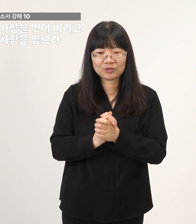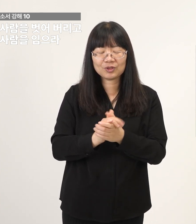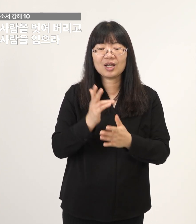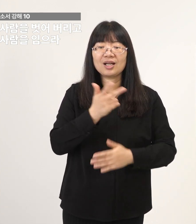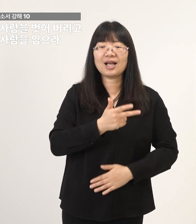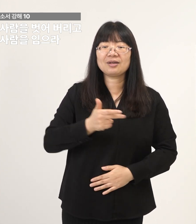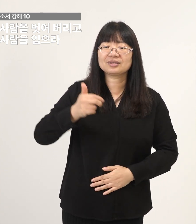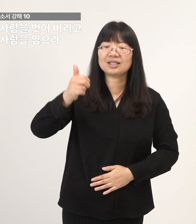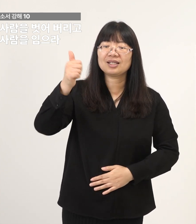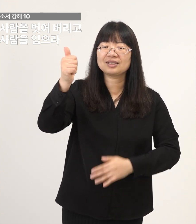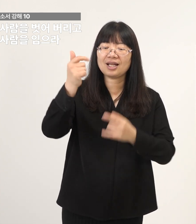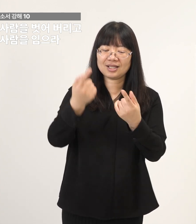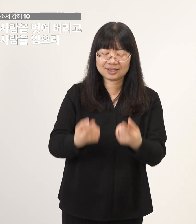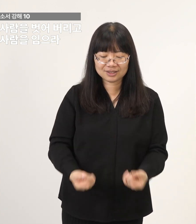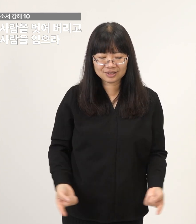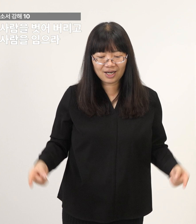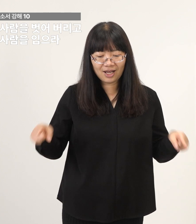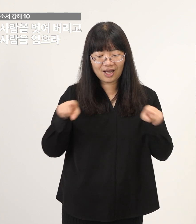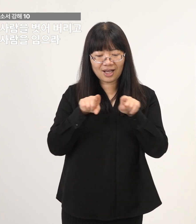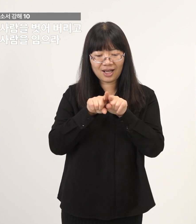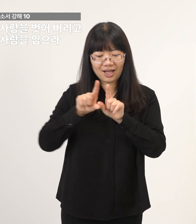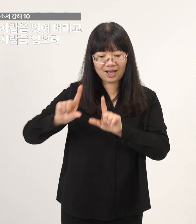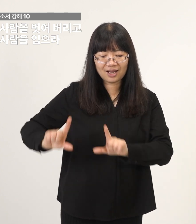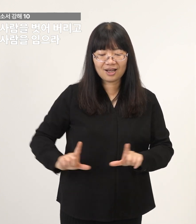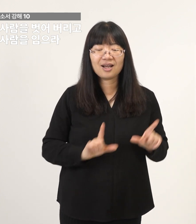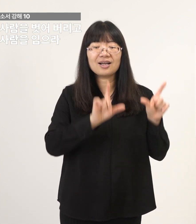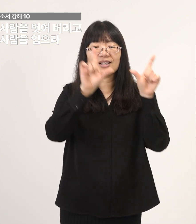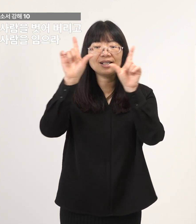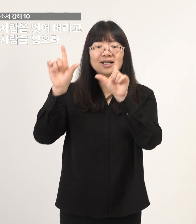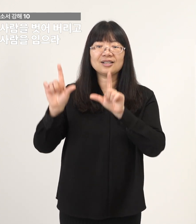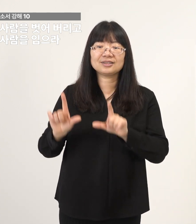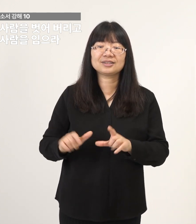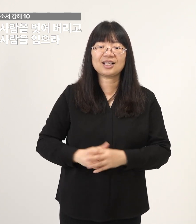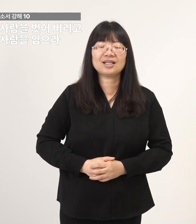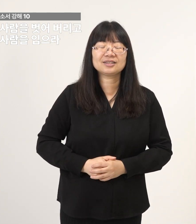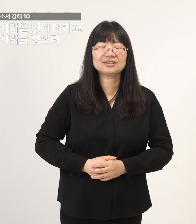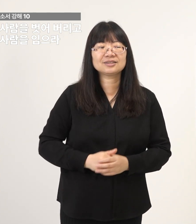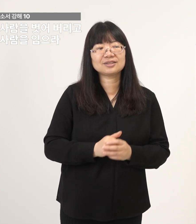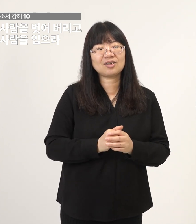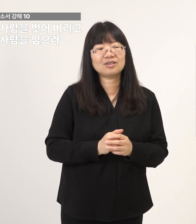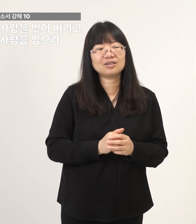기도로 주 함께 살리라. 산천도